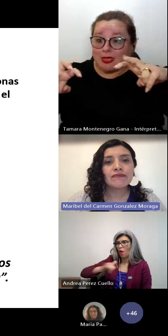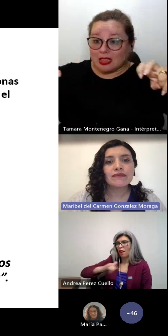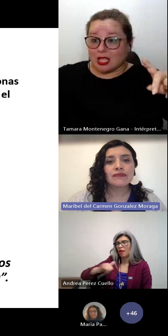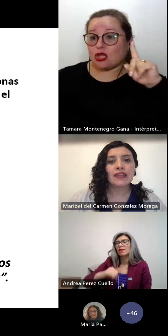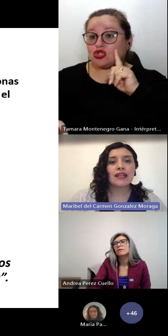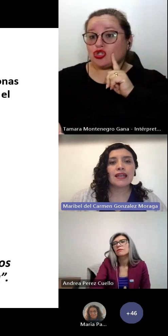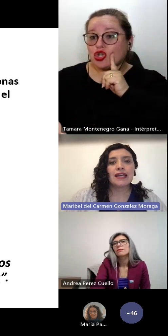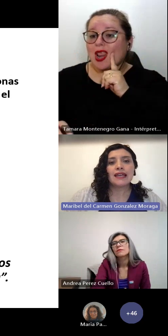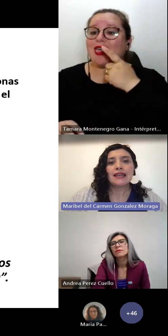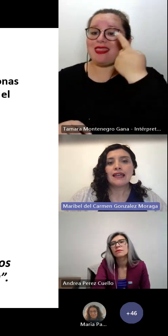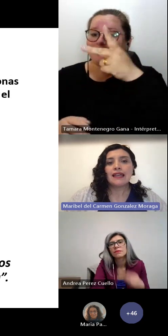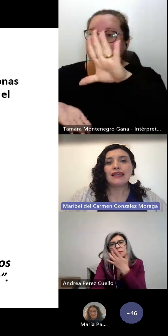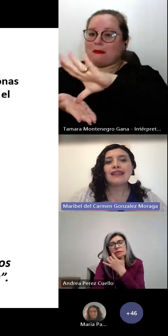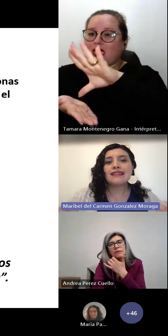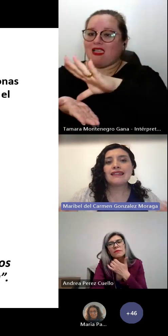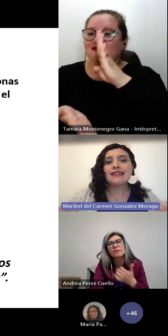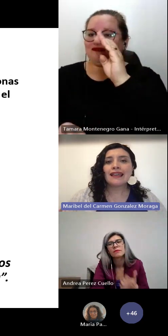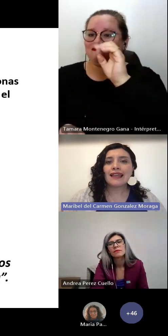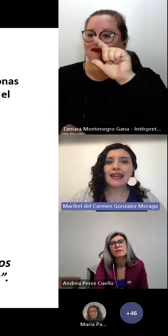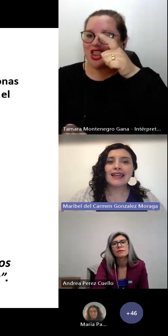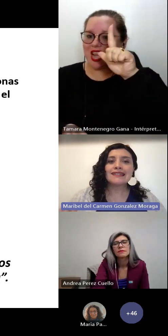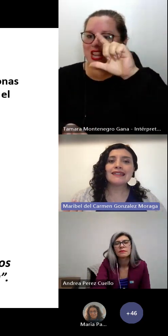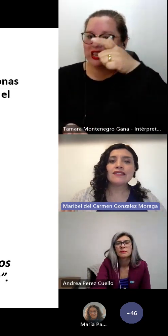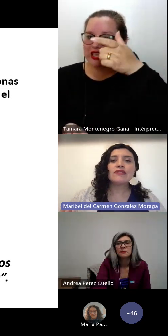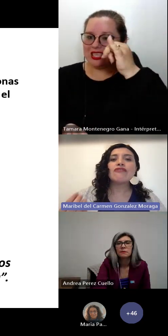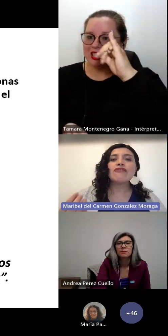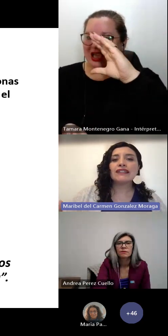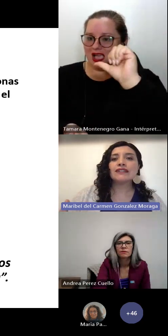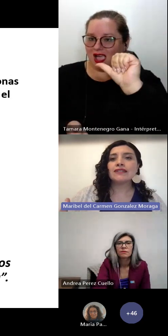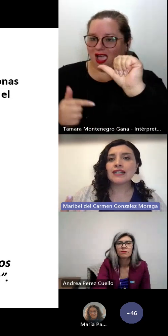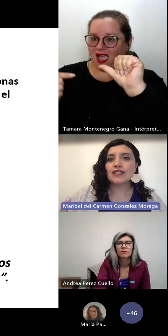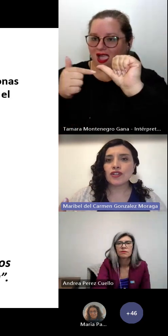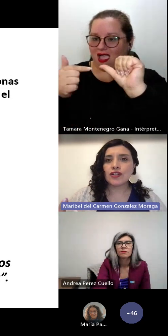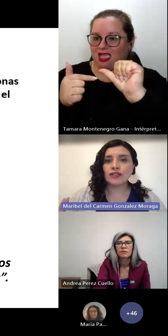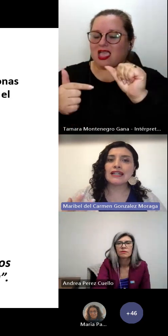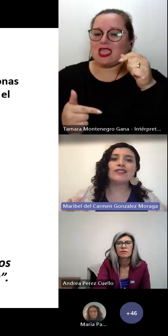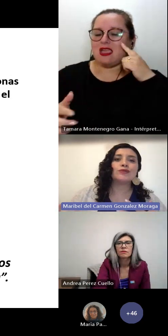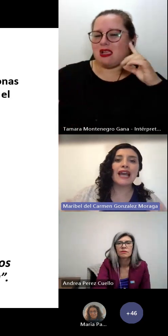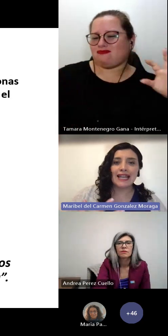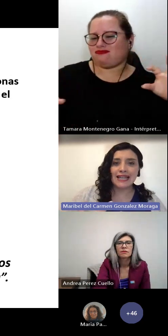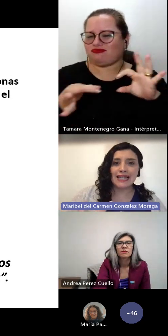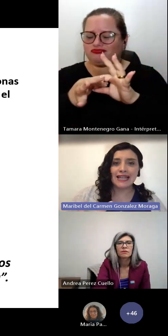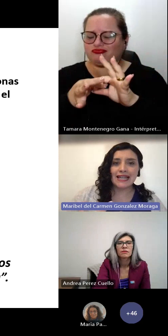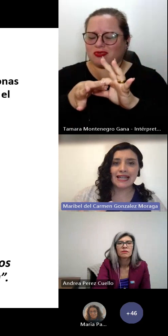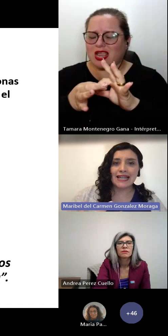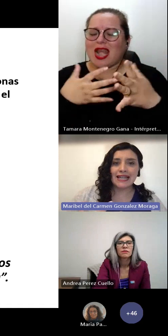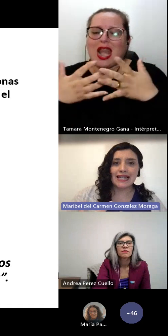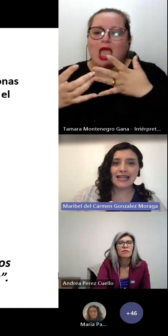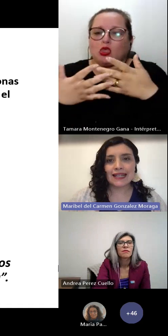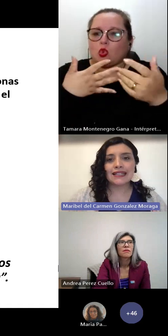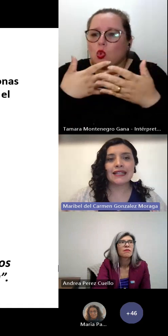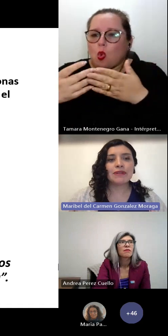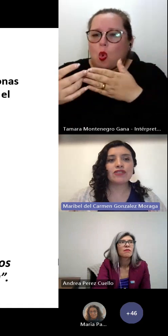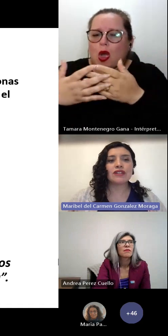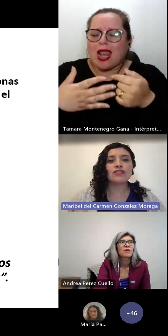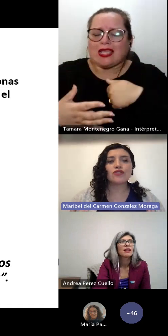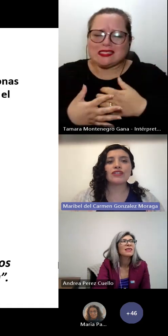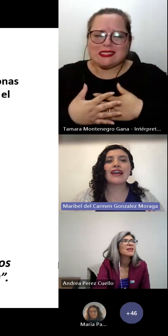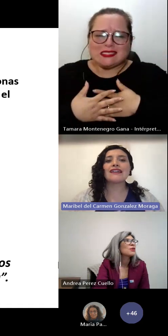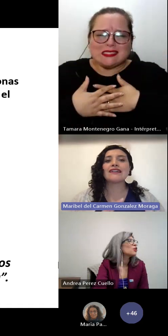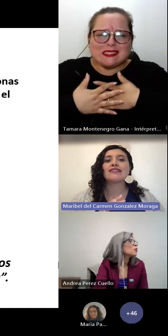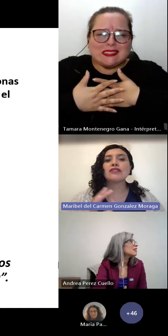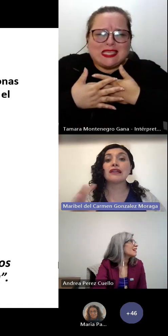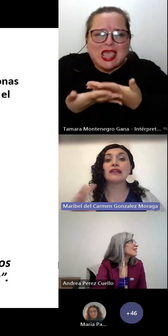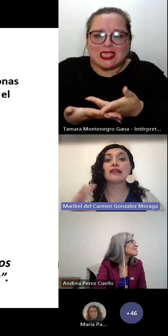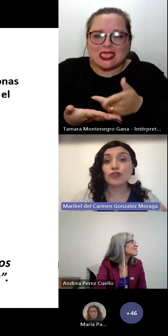Bélgica y que dice que existe una fuerte conexión natural que se siente entre personas